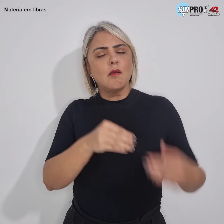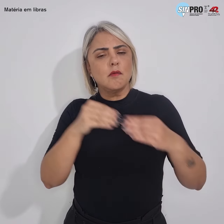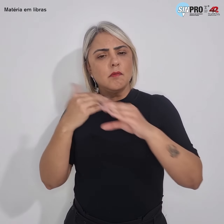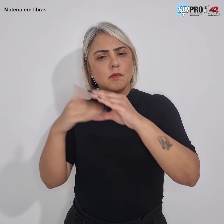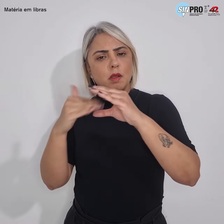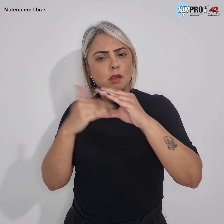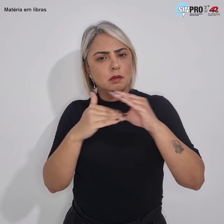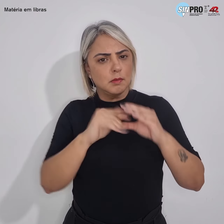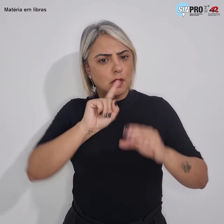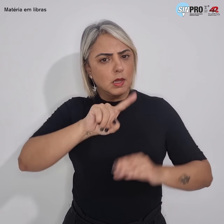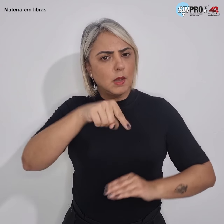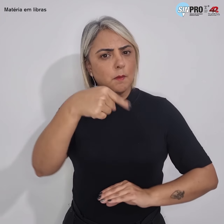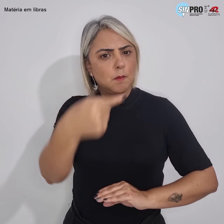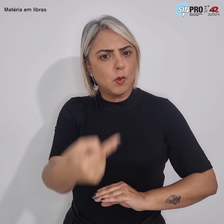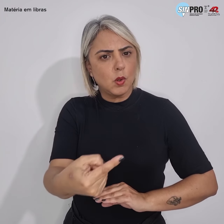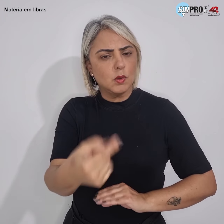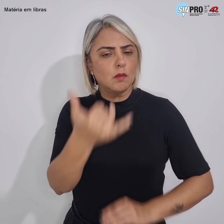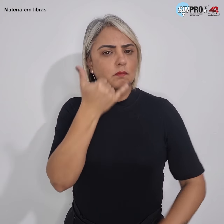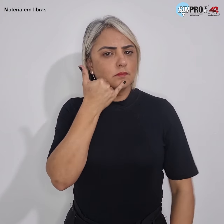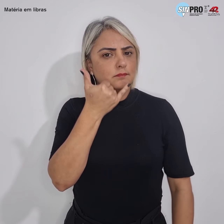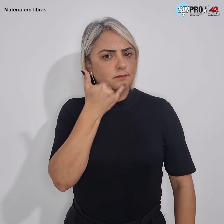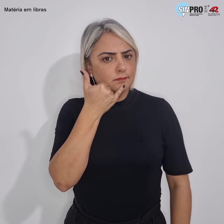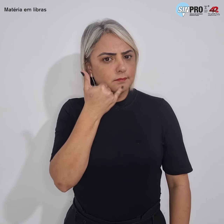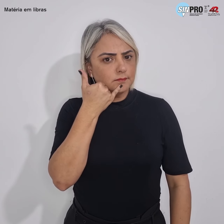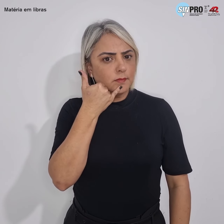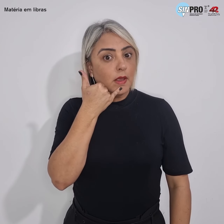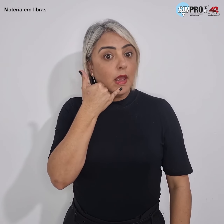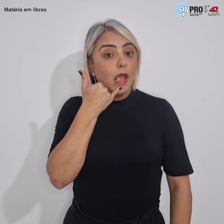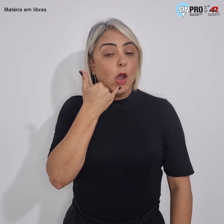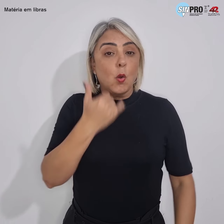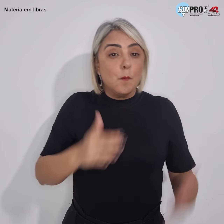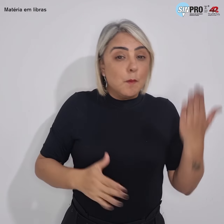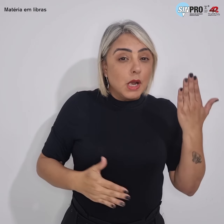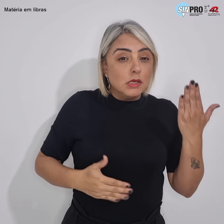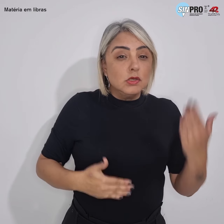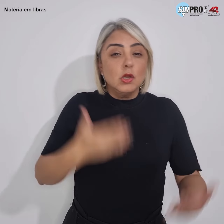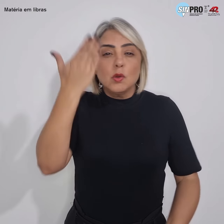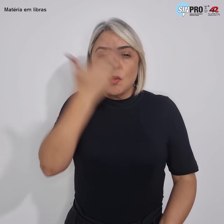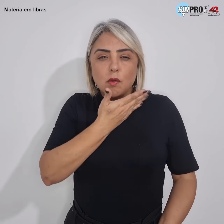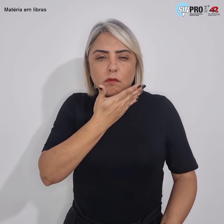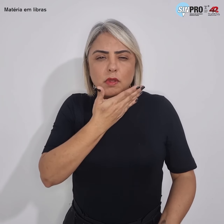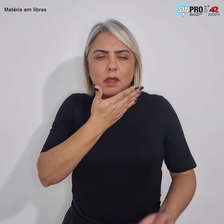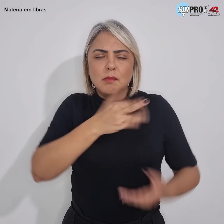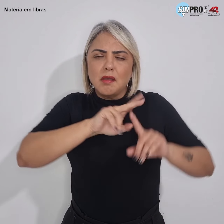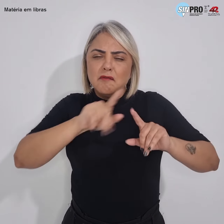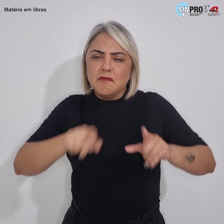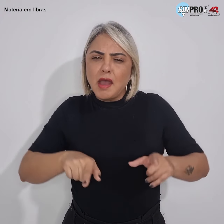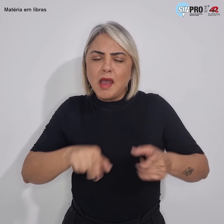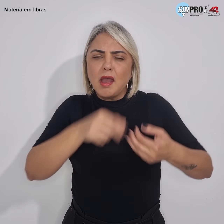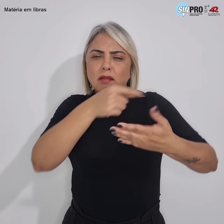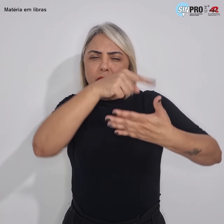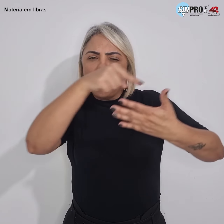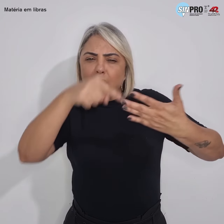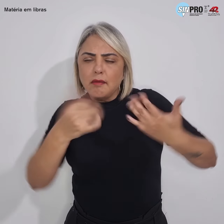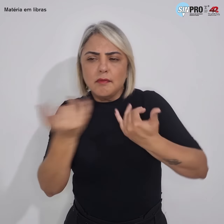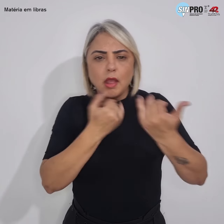envio é feito posteriormente a uma ligação em que o criminoso confirma vários dados da vítima, como